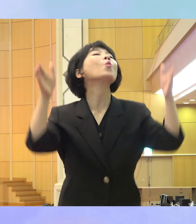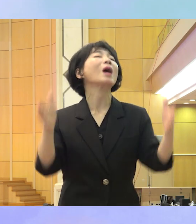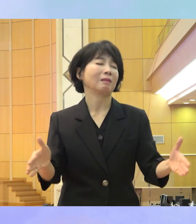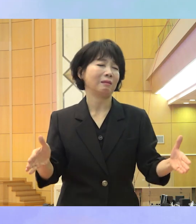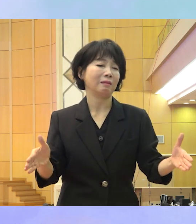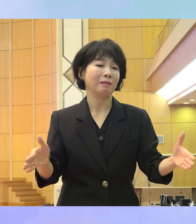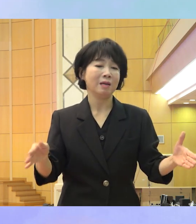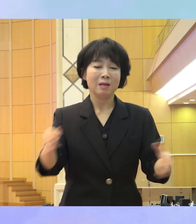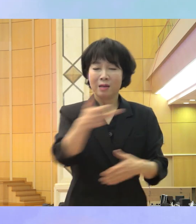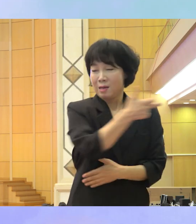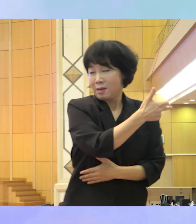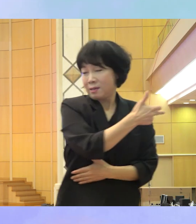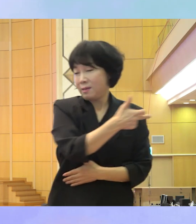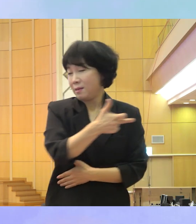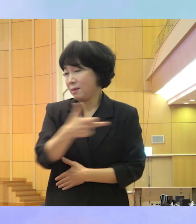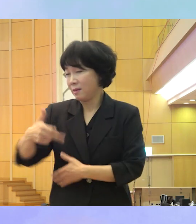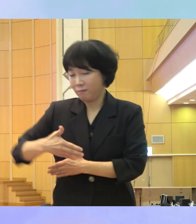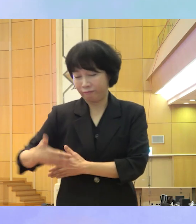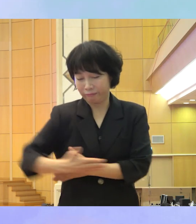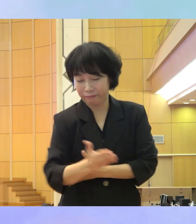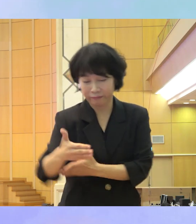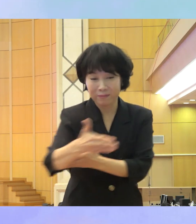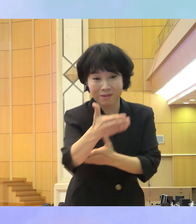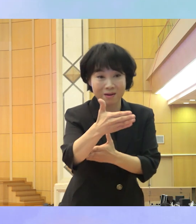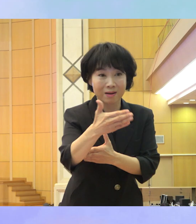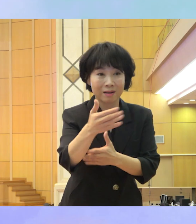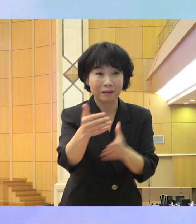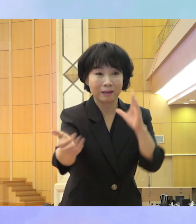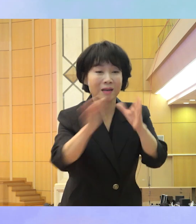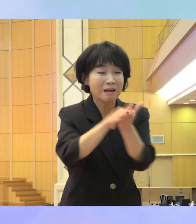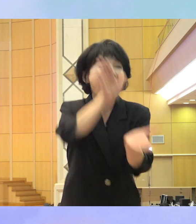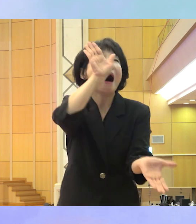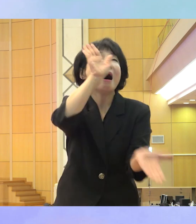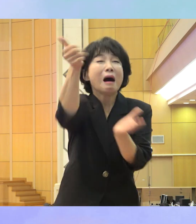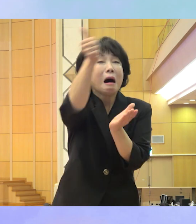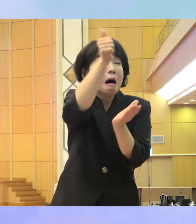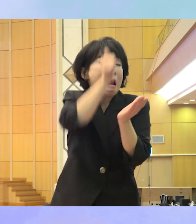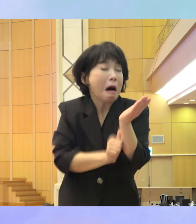동안 큰 물고기 뱃속에 있었던 것 같이